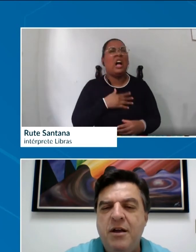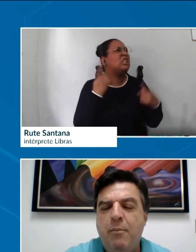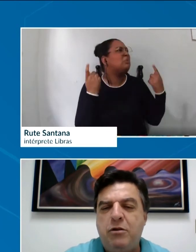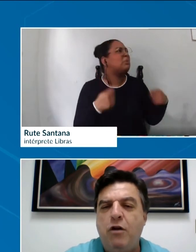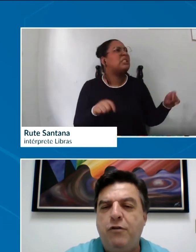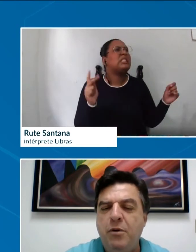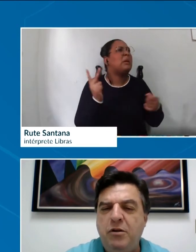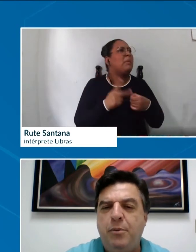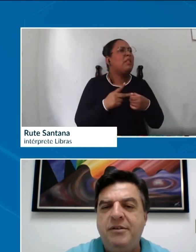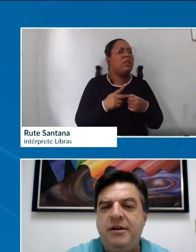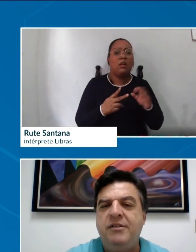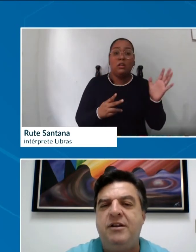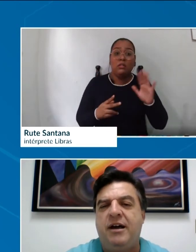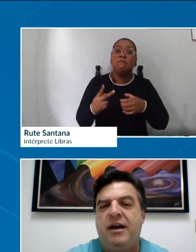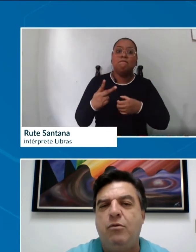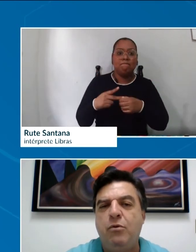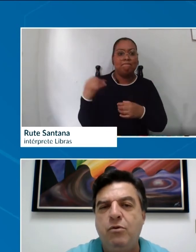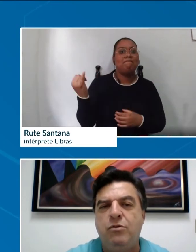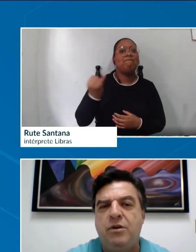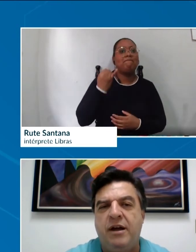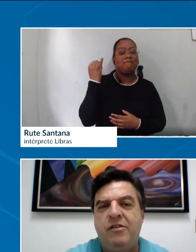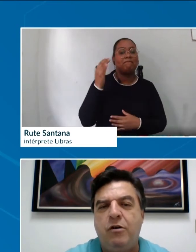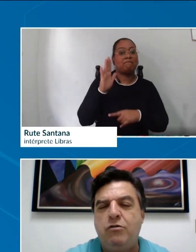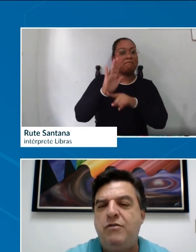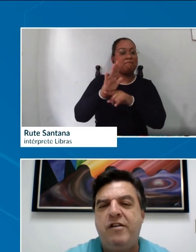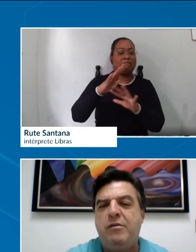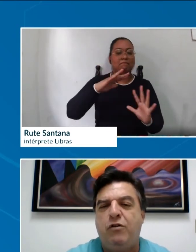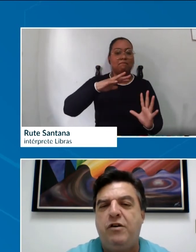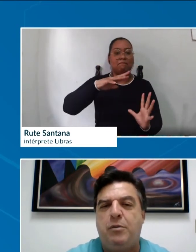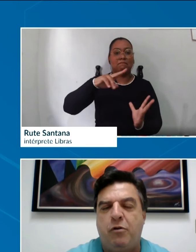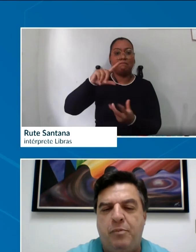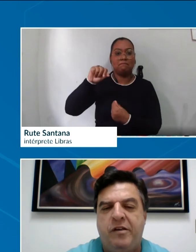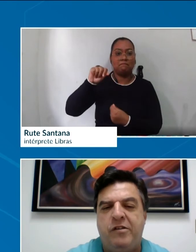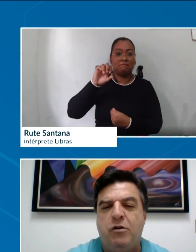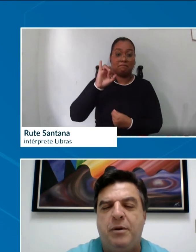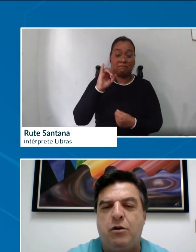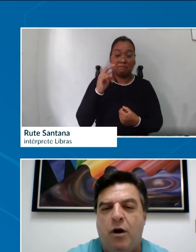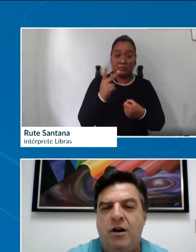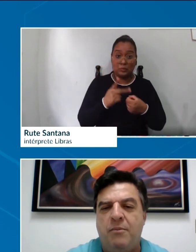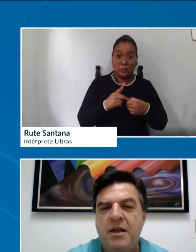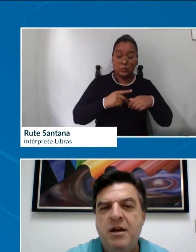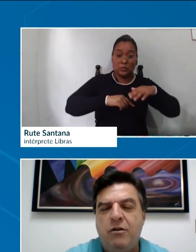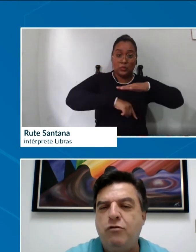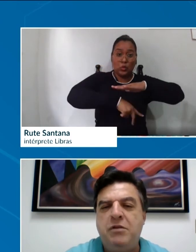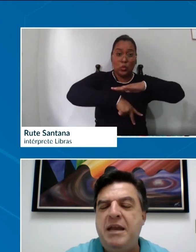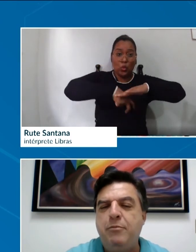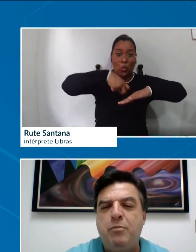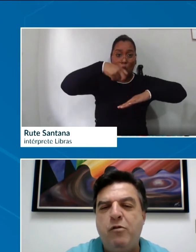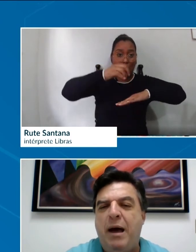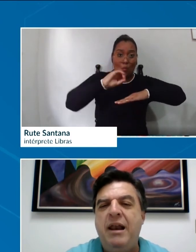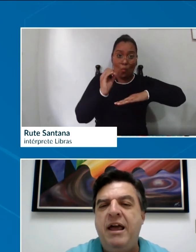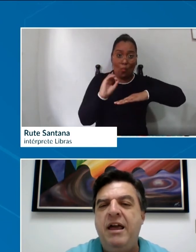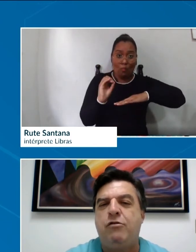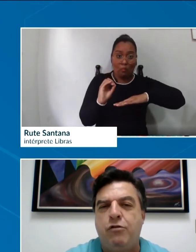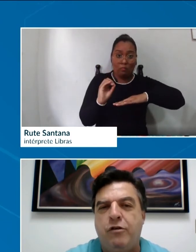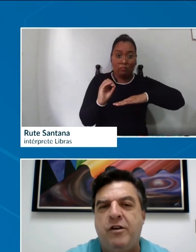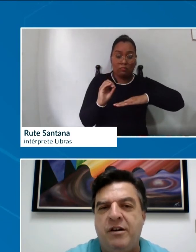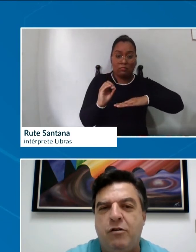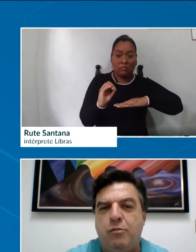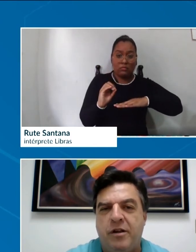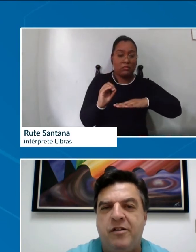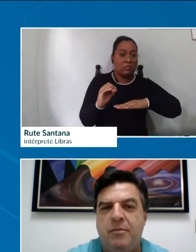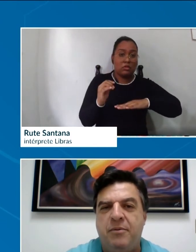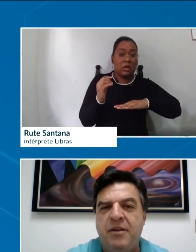né? O petróleo foi muito importante no mundo, né? Se nós não tivéssemos feito a prospecção de petróleo, nós não teríamos mais baleias